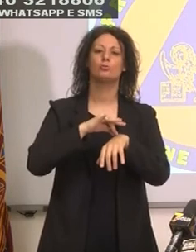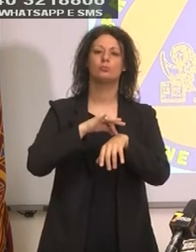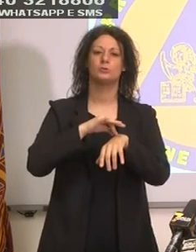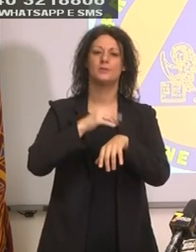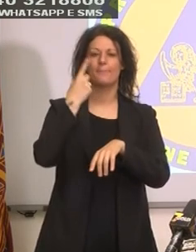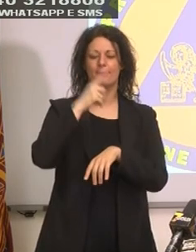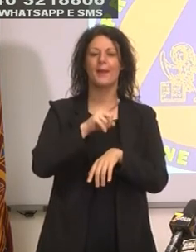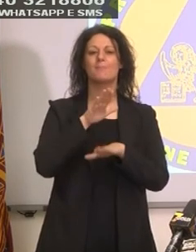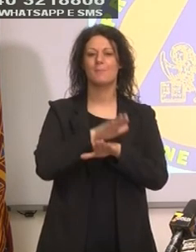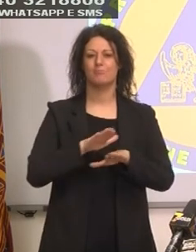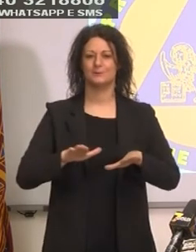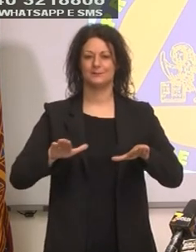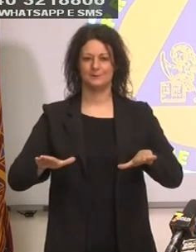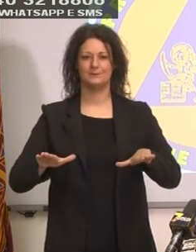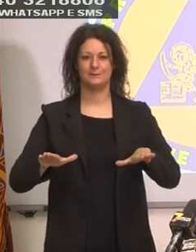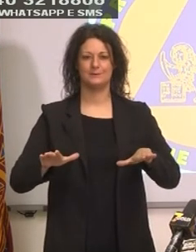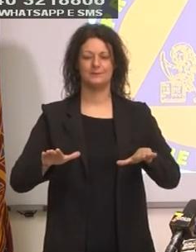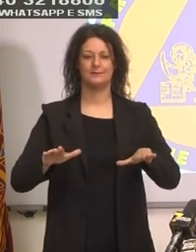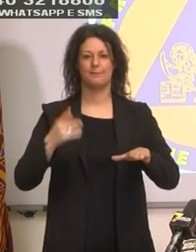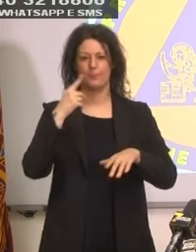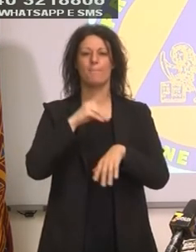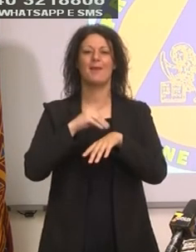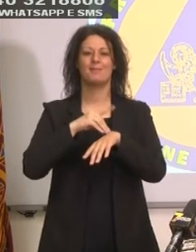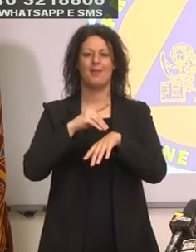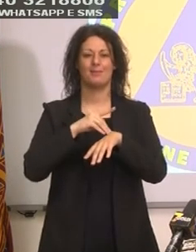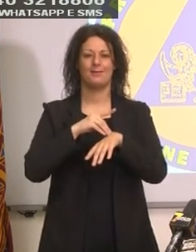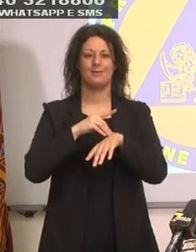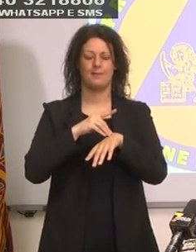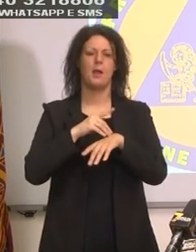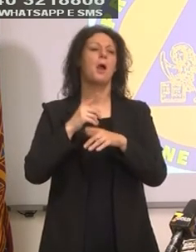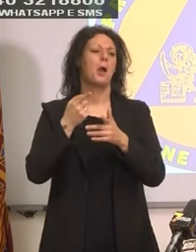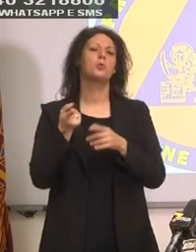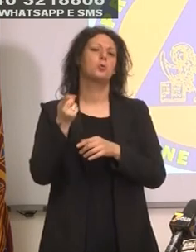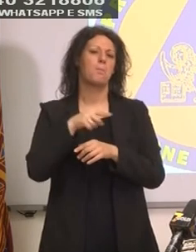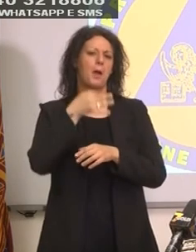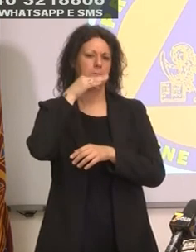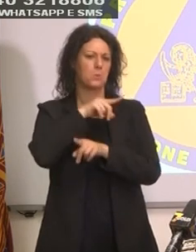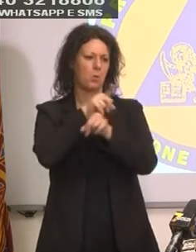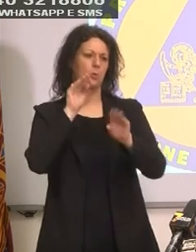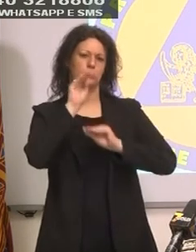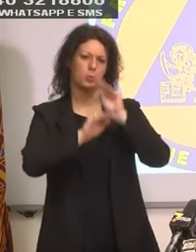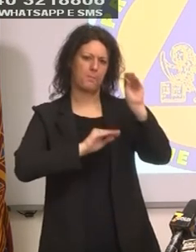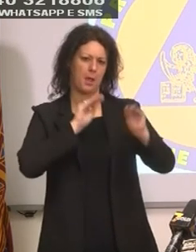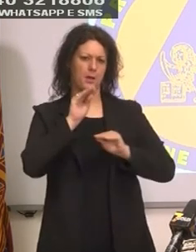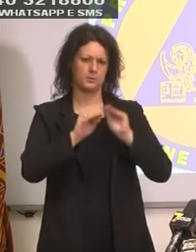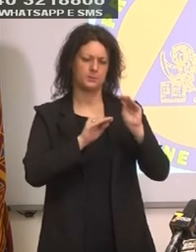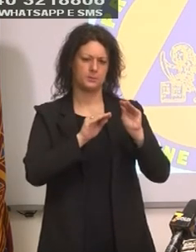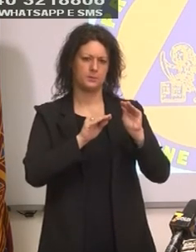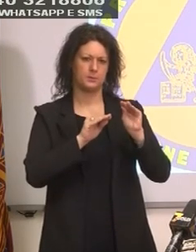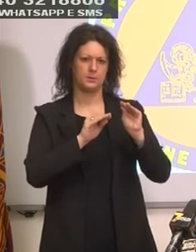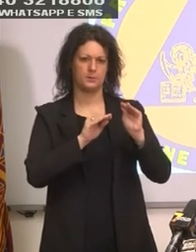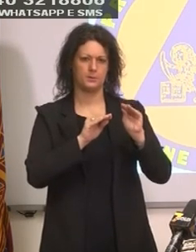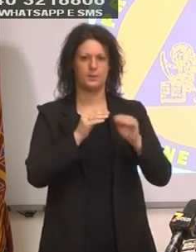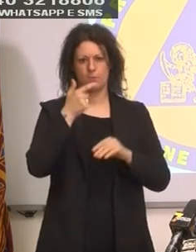sanitario dei bimbi in età pediatrica, per cui possiamo rinnovare a lei poi queste domande che sono molto più, diciamo, è molto